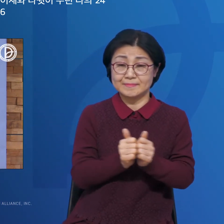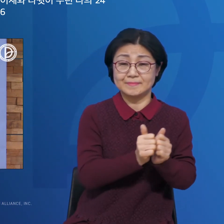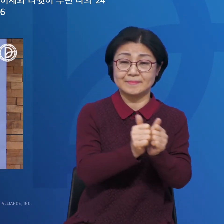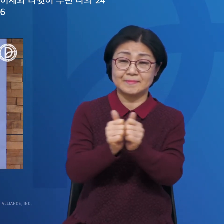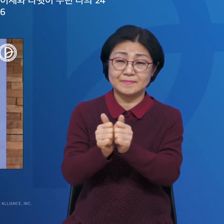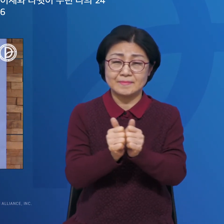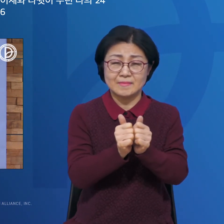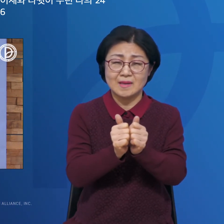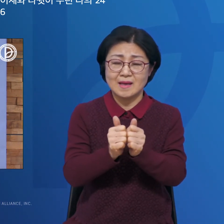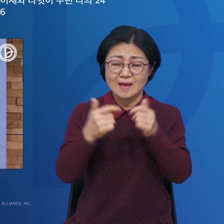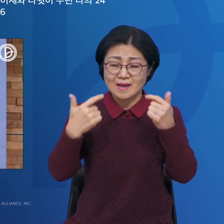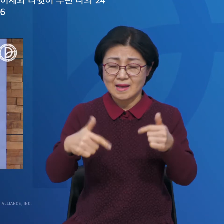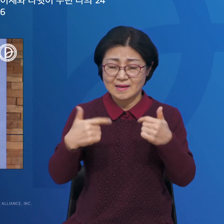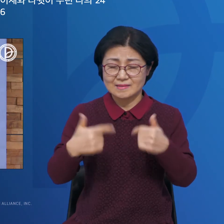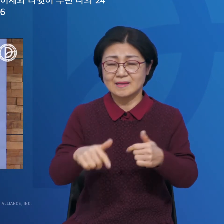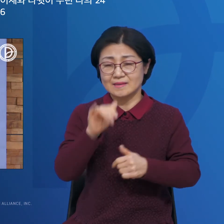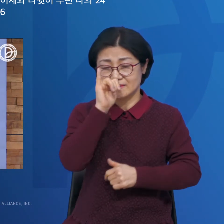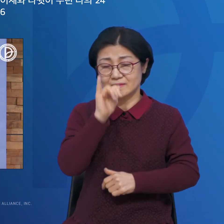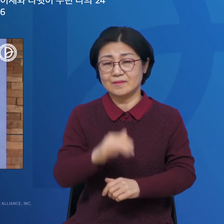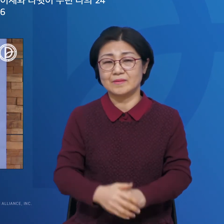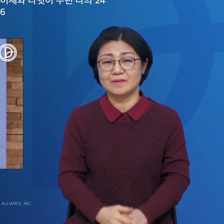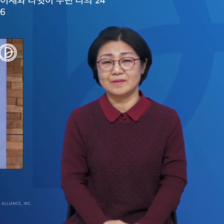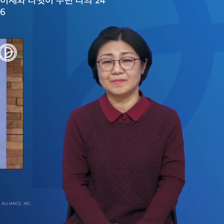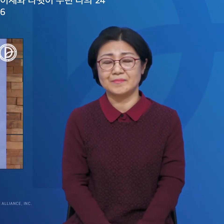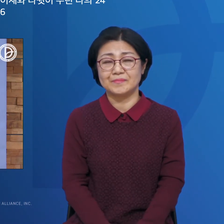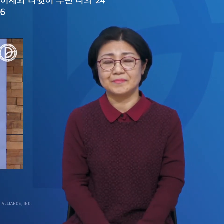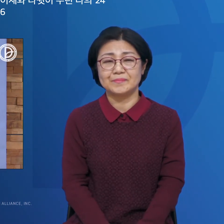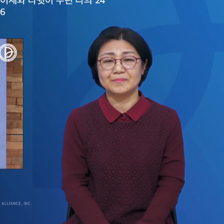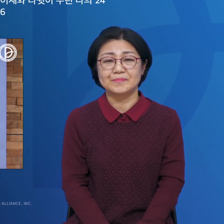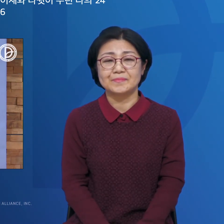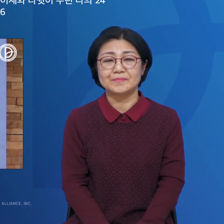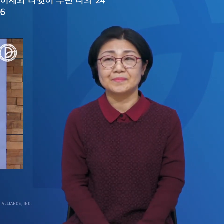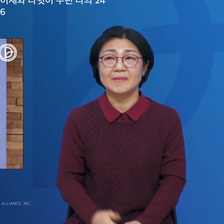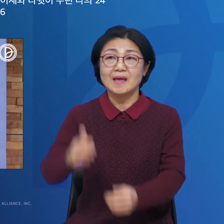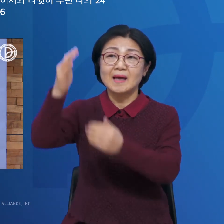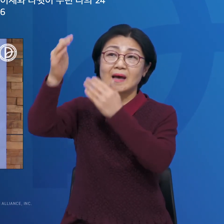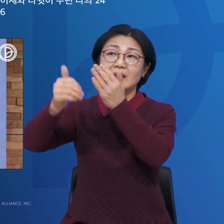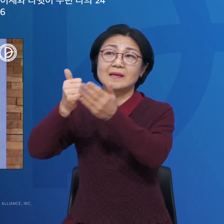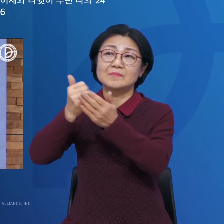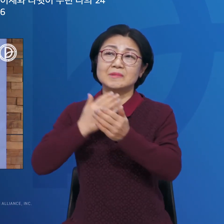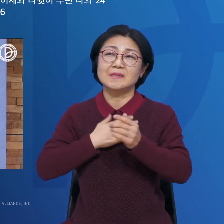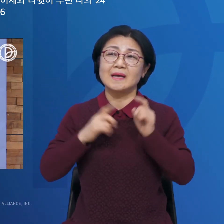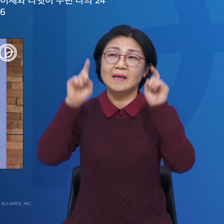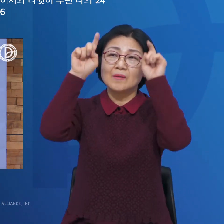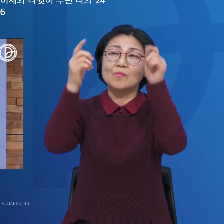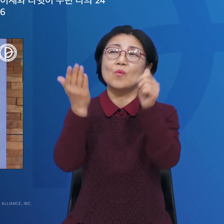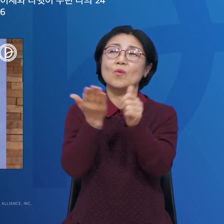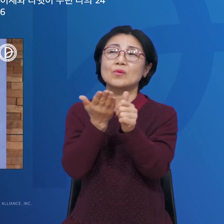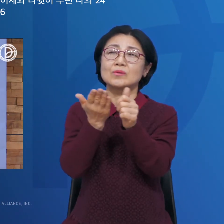how God was with him. 여호와가 나의 목자. The Lord is my shepherd.